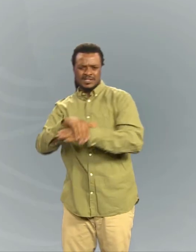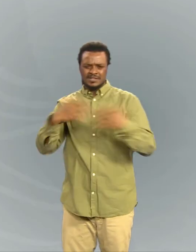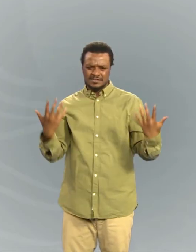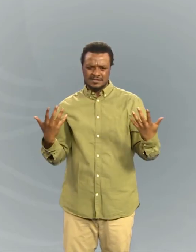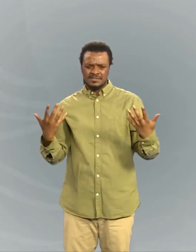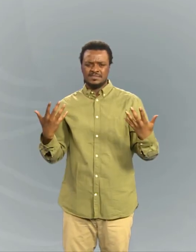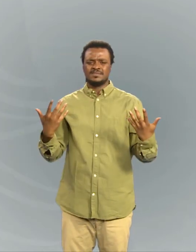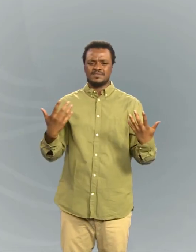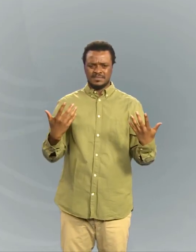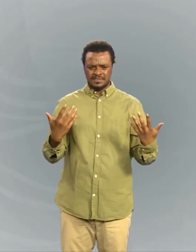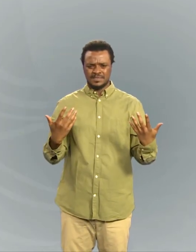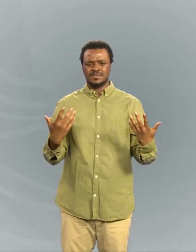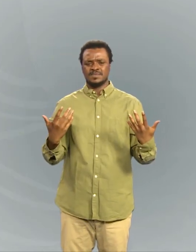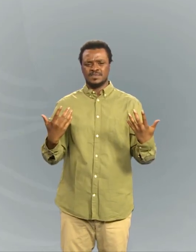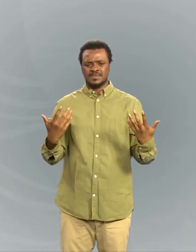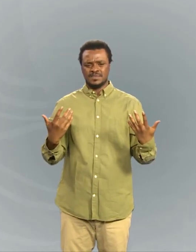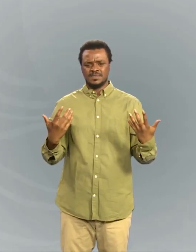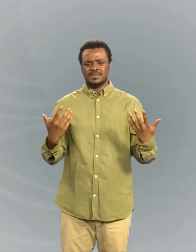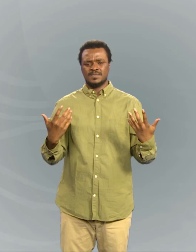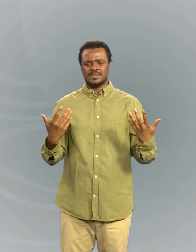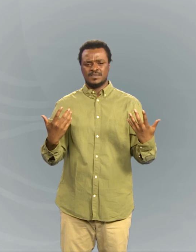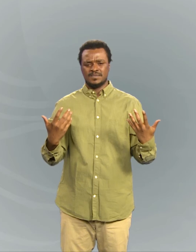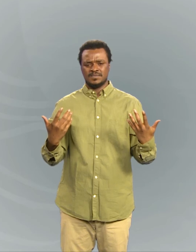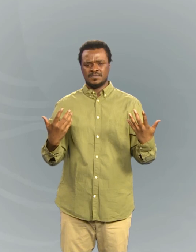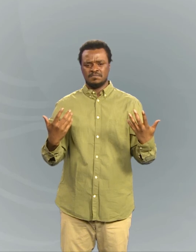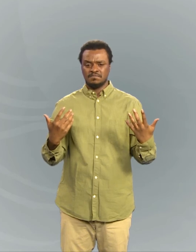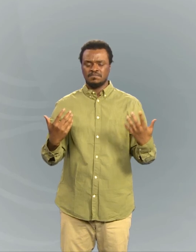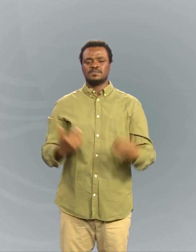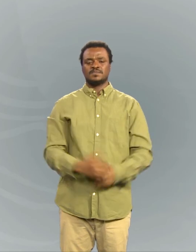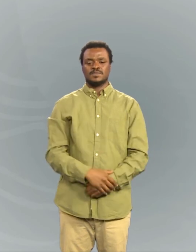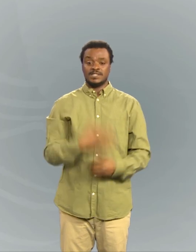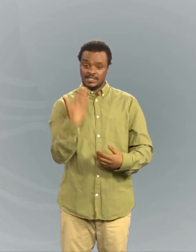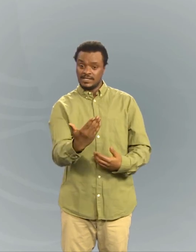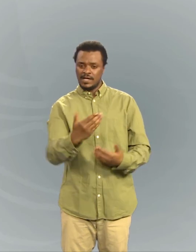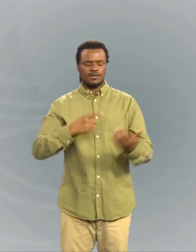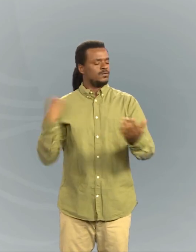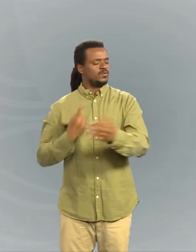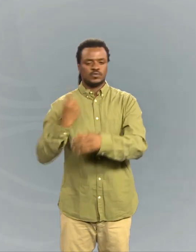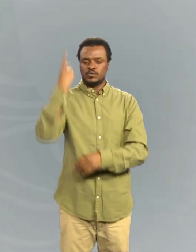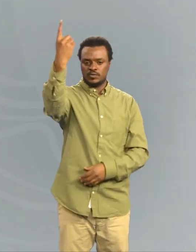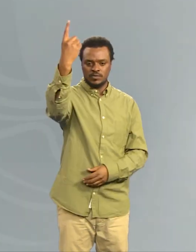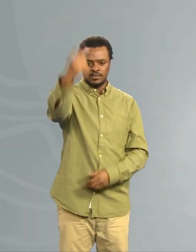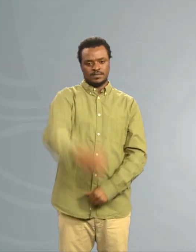fera nuit. Ce sera toujours ainsi.